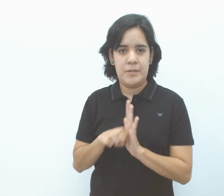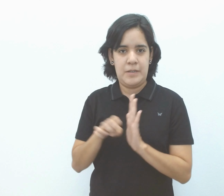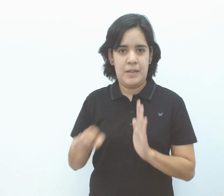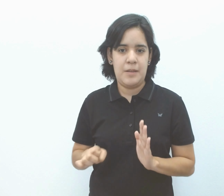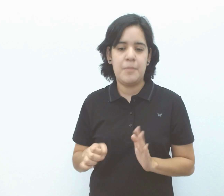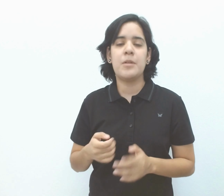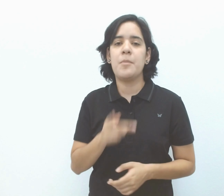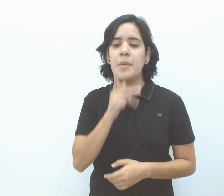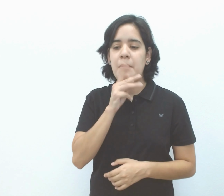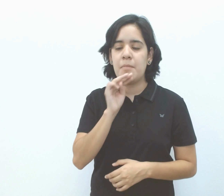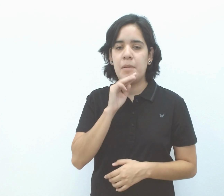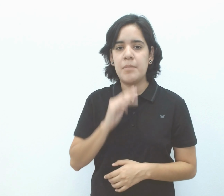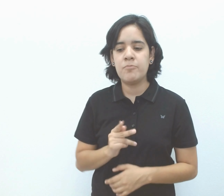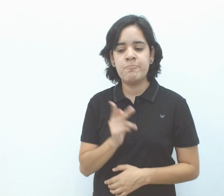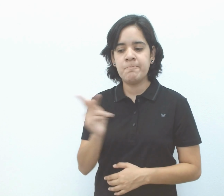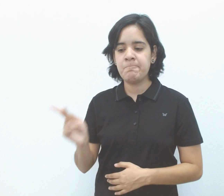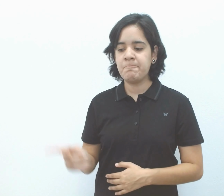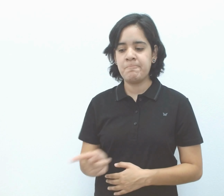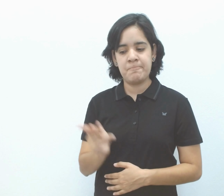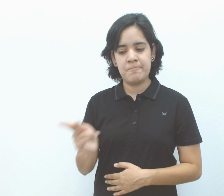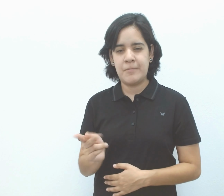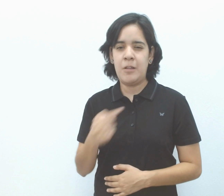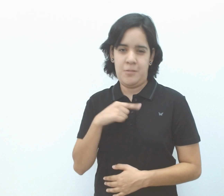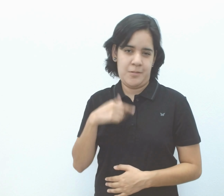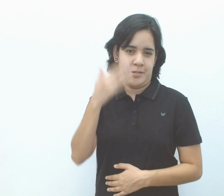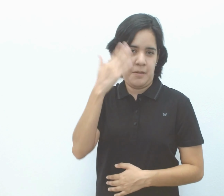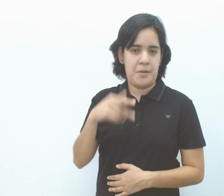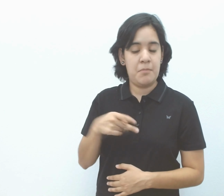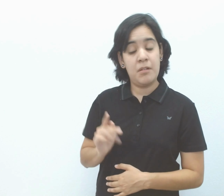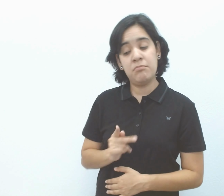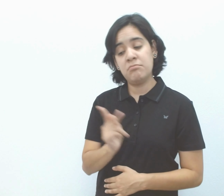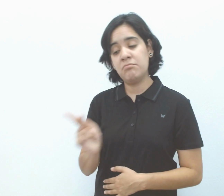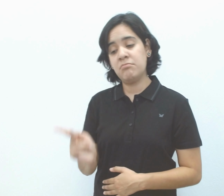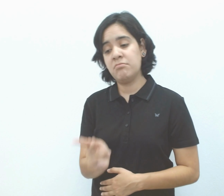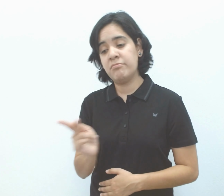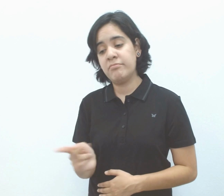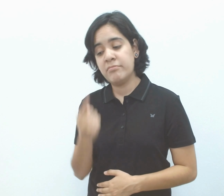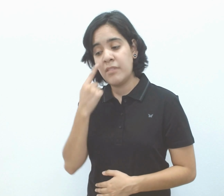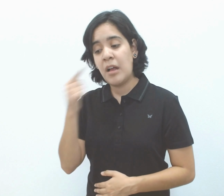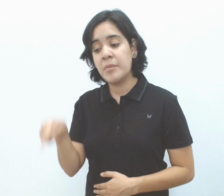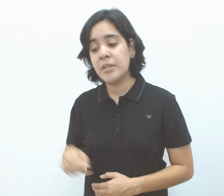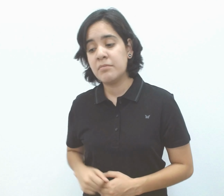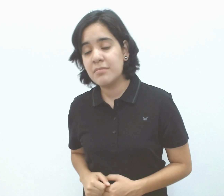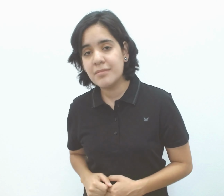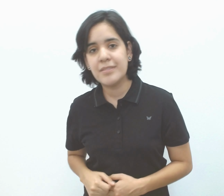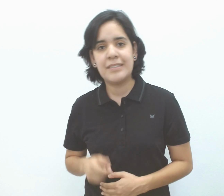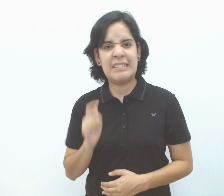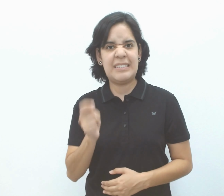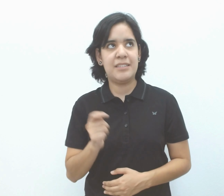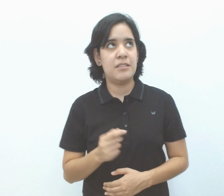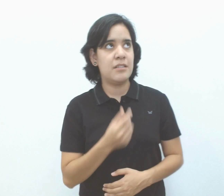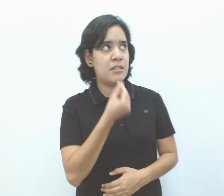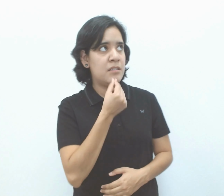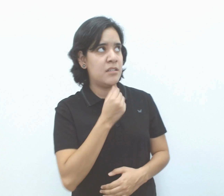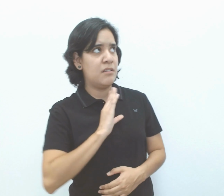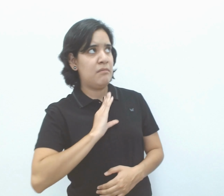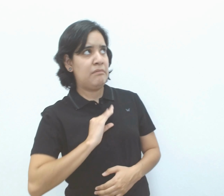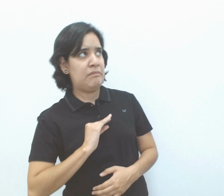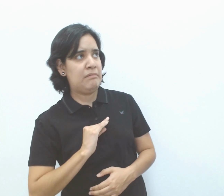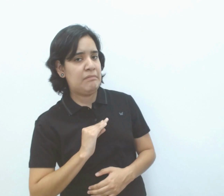la respuesta y en lugar de como buscar que se responsabilicen, más bien buscamos que se sientan mal porque no lo están haciendo. Te voy a poner un